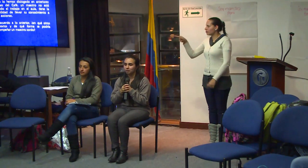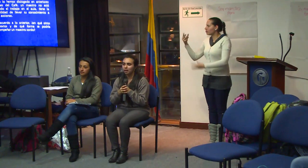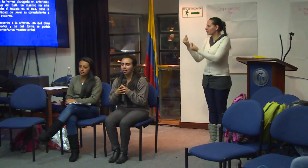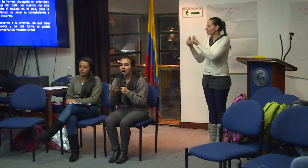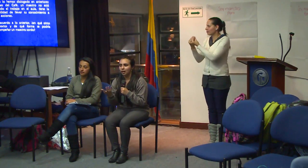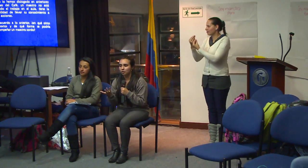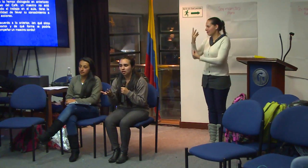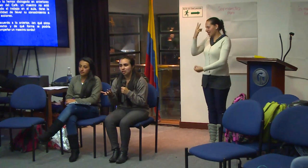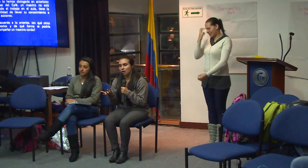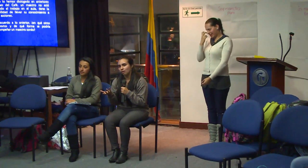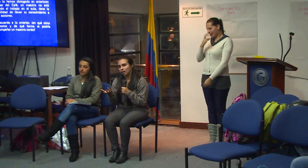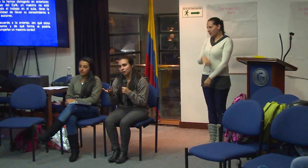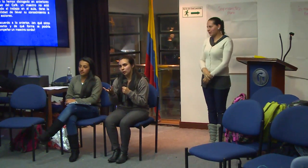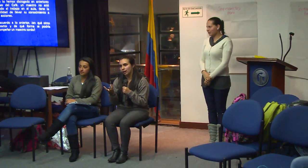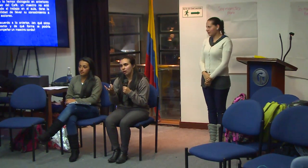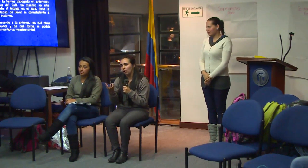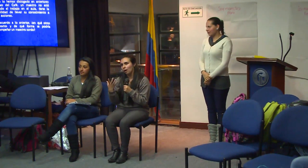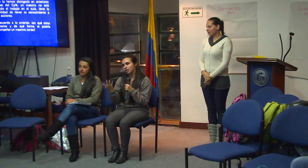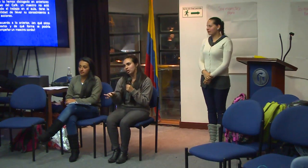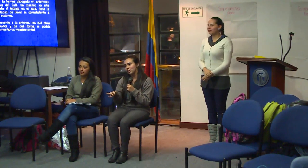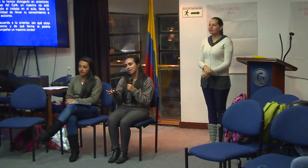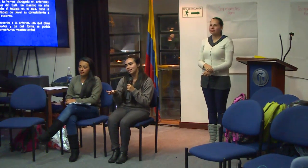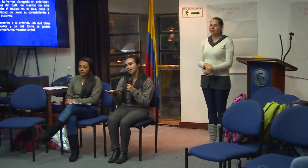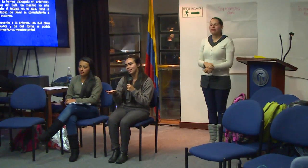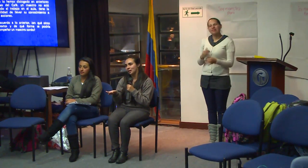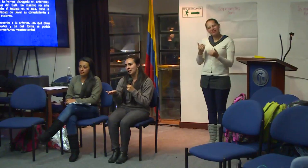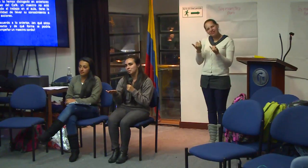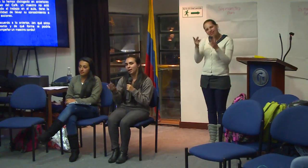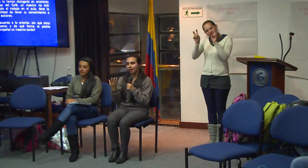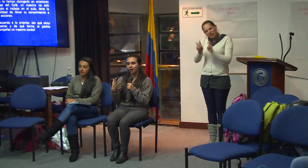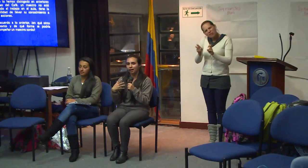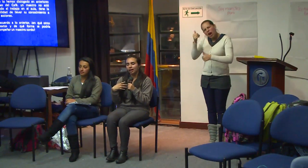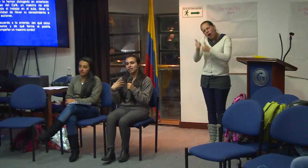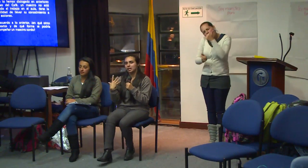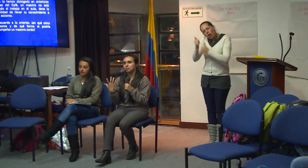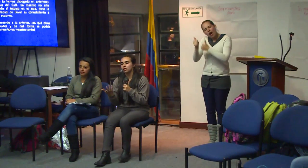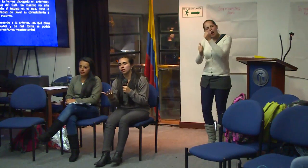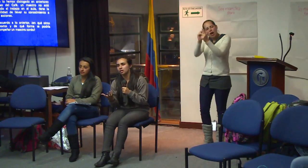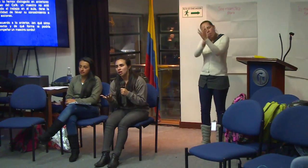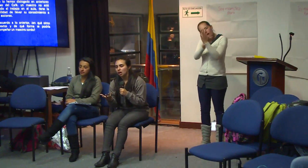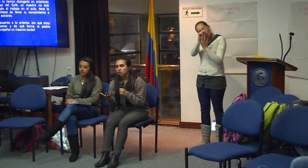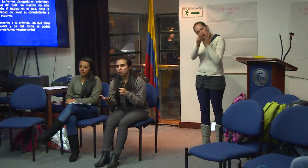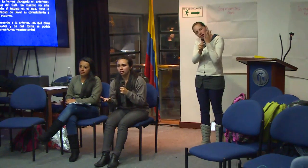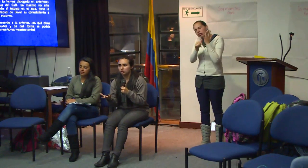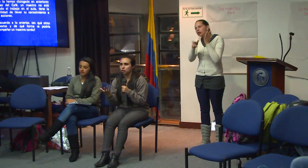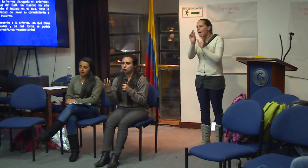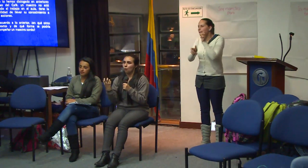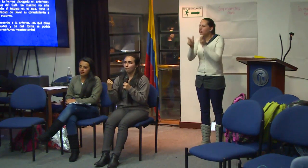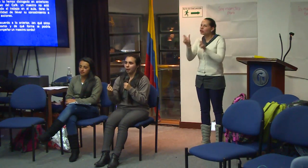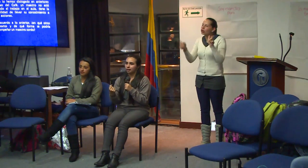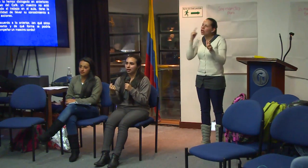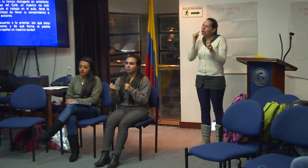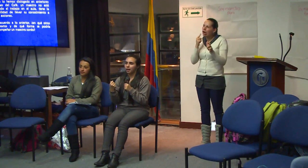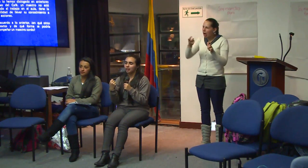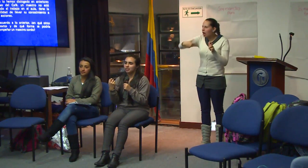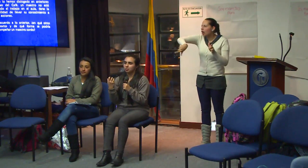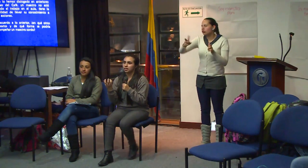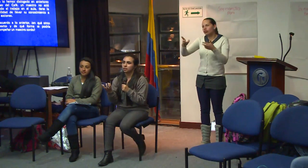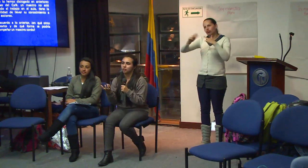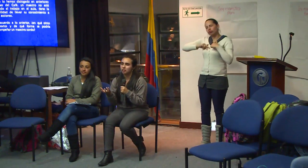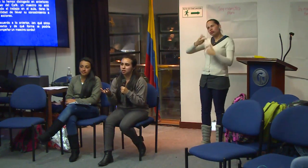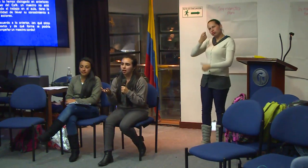ciega. Hemos estado hablando de cuáles son las alternativas para que estas personas sordas nos comprendan, para